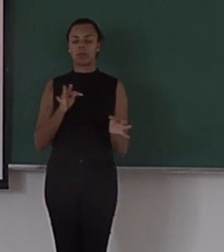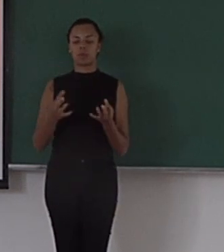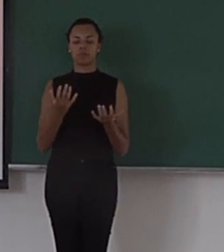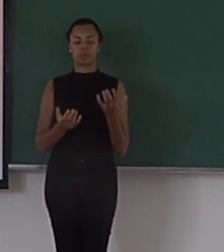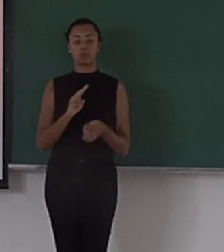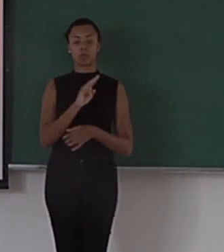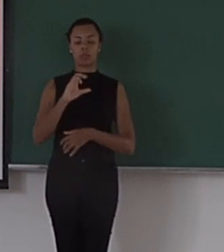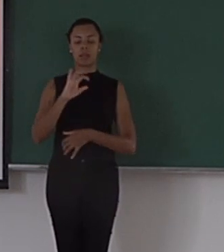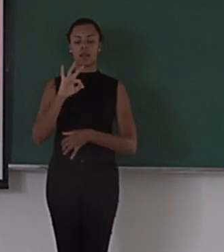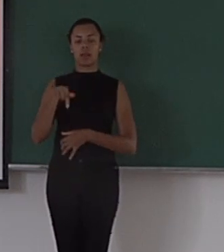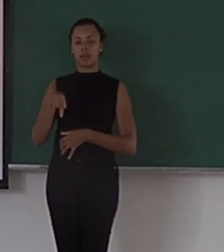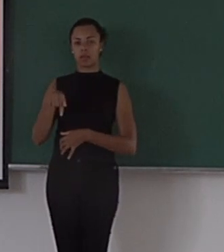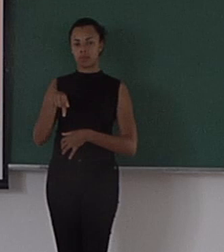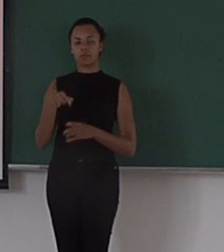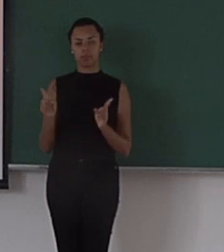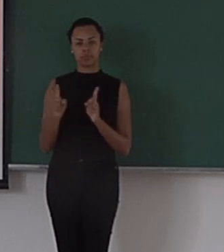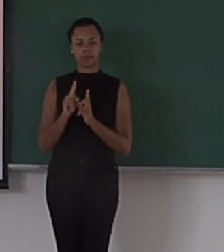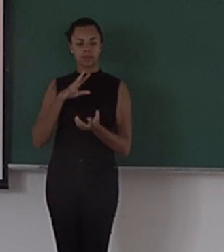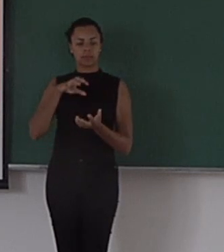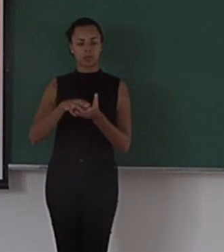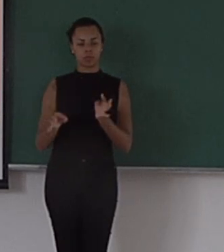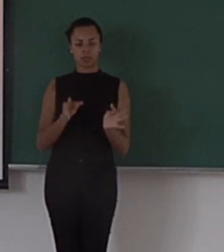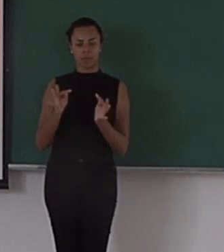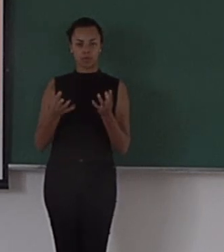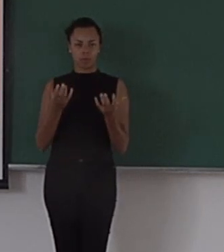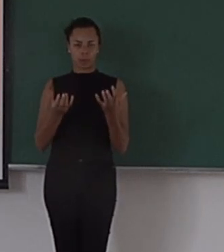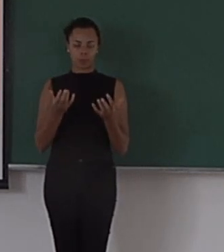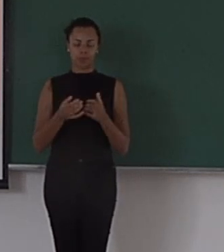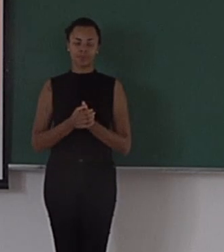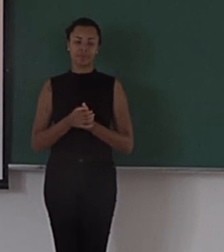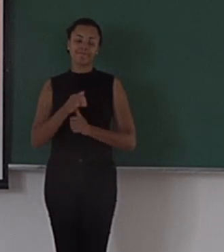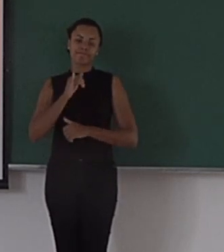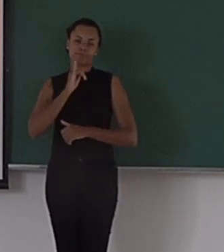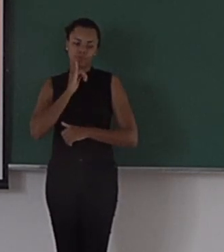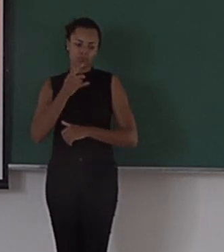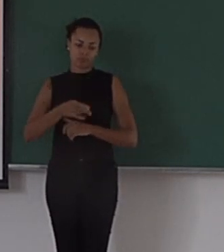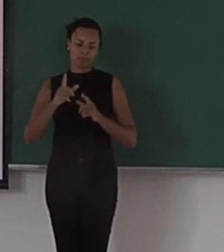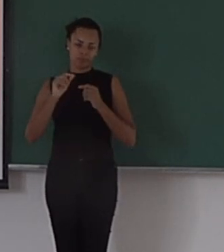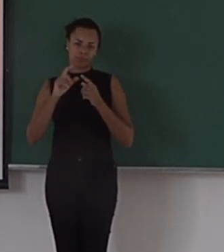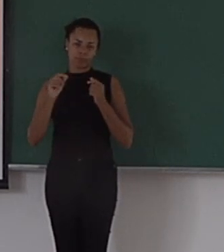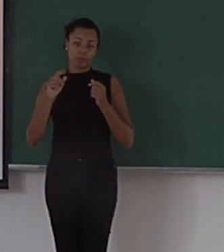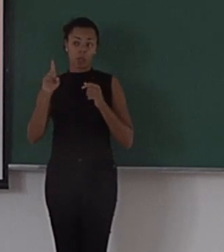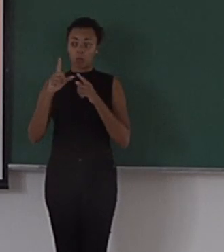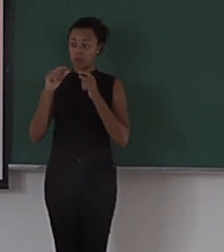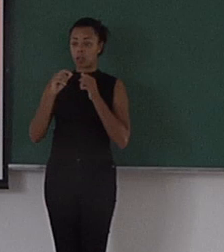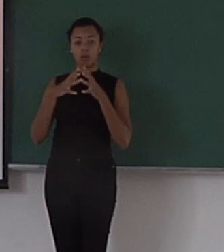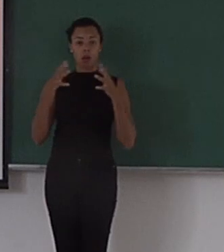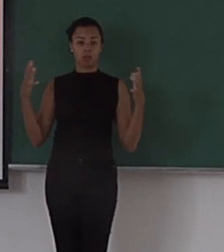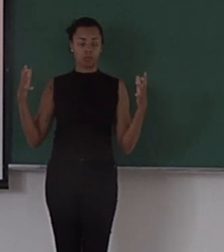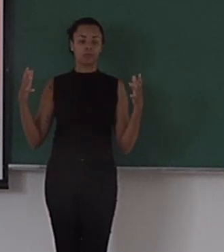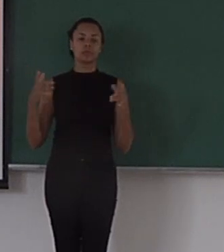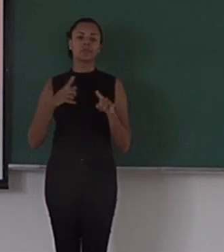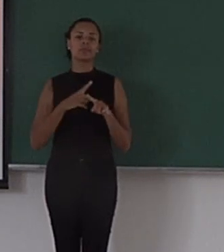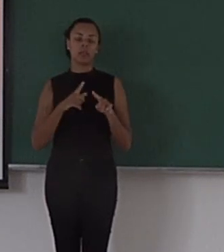chama de CTQ, tá? Um centro de tratamento de queimados. Infelizmente, aqui na nossa universidade, né, apesar de ser uma universidade grande e tal,